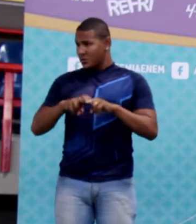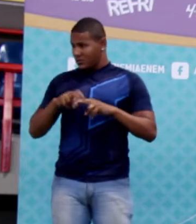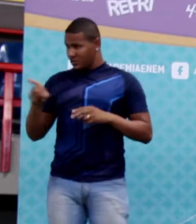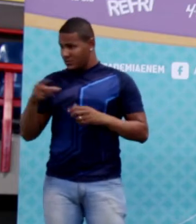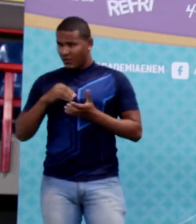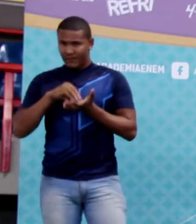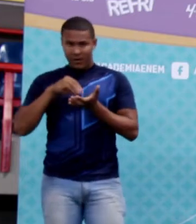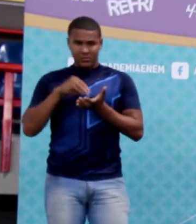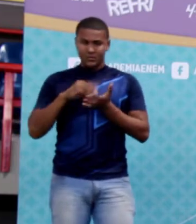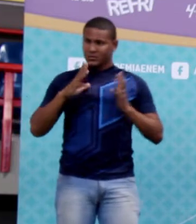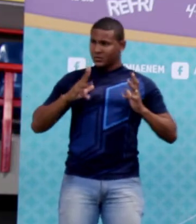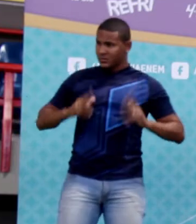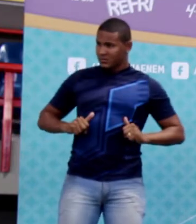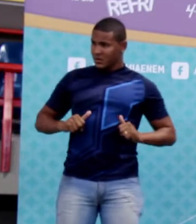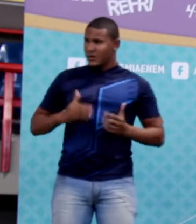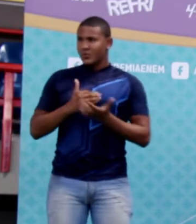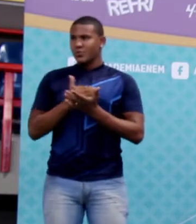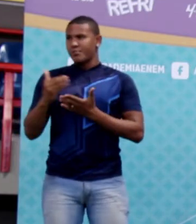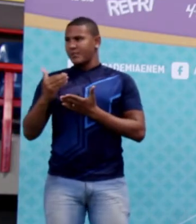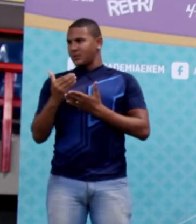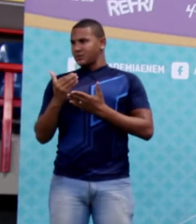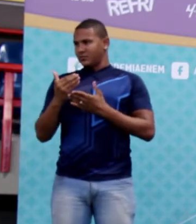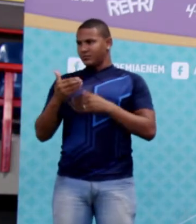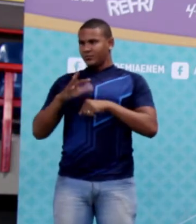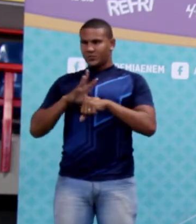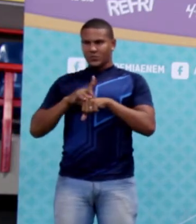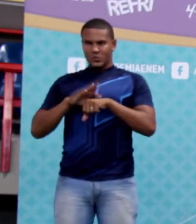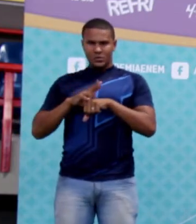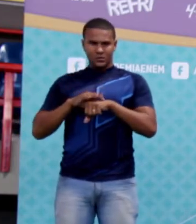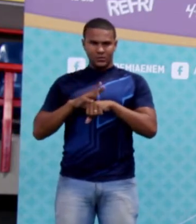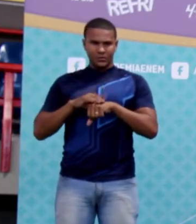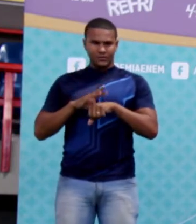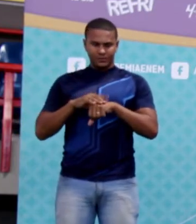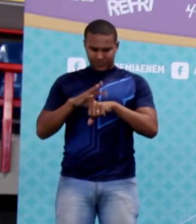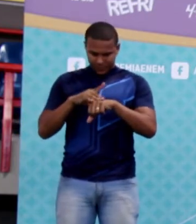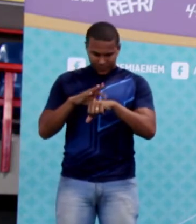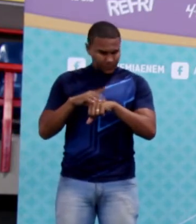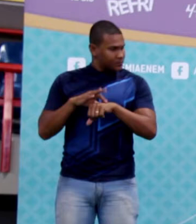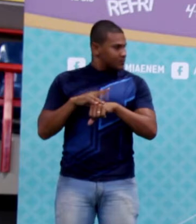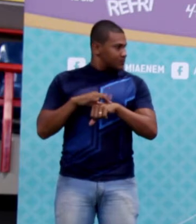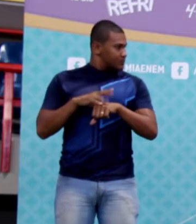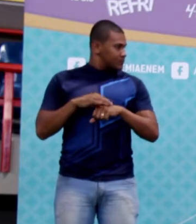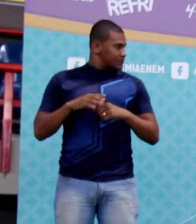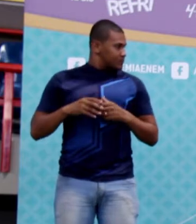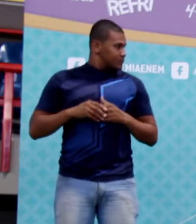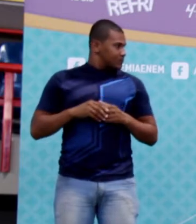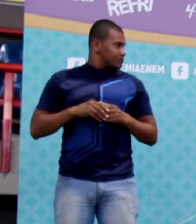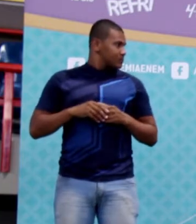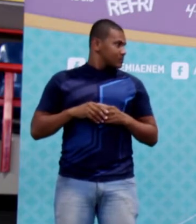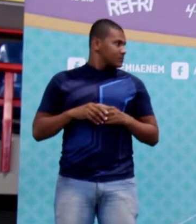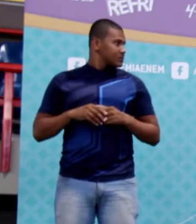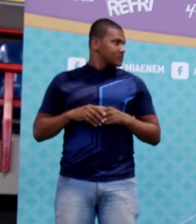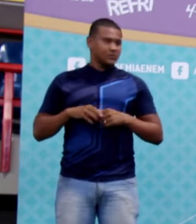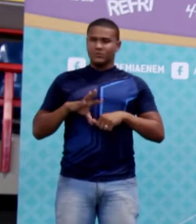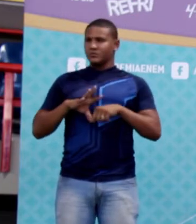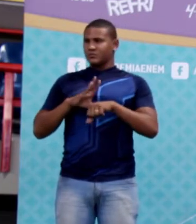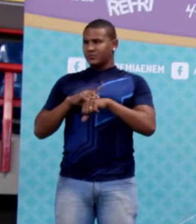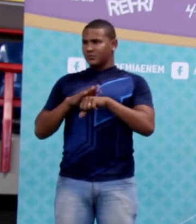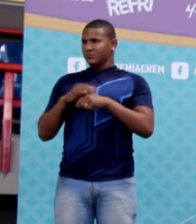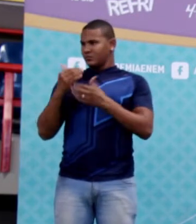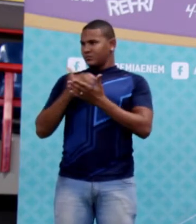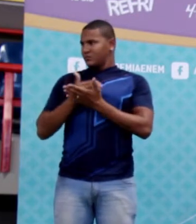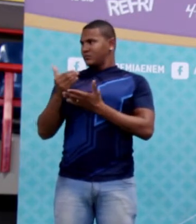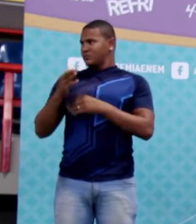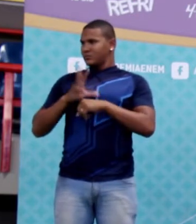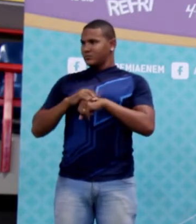saneamento, apareceram as doenças, as epidemias. Obrigado. Apareceram as doenças